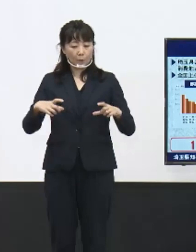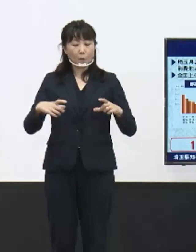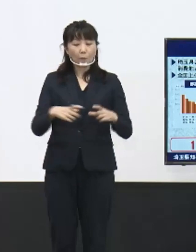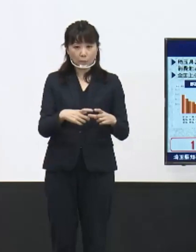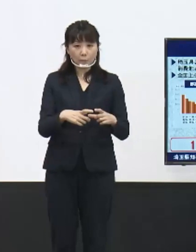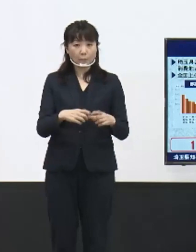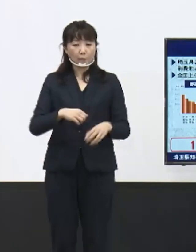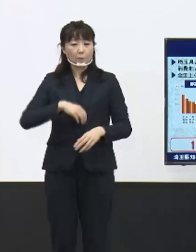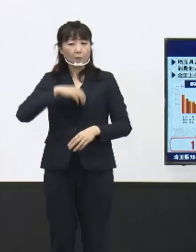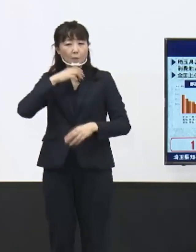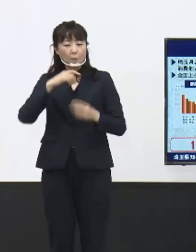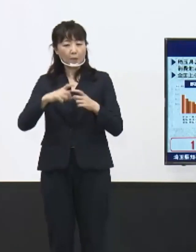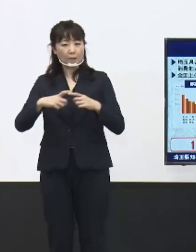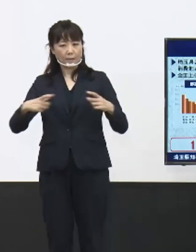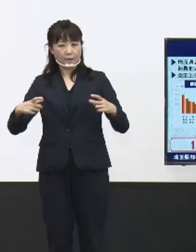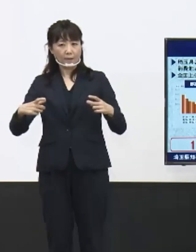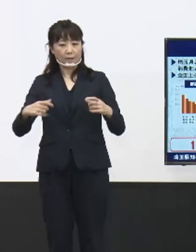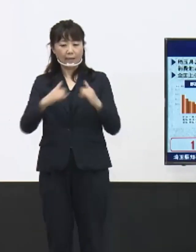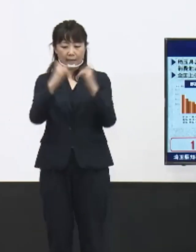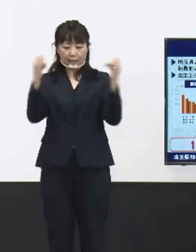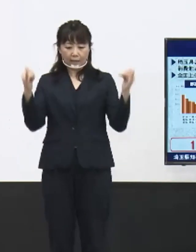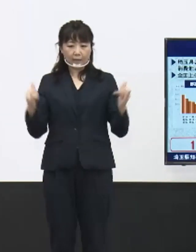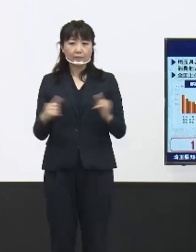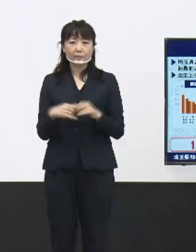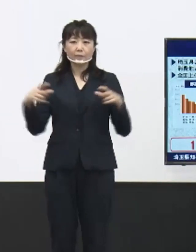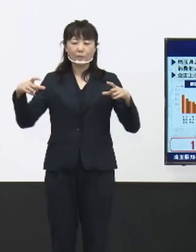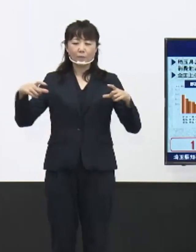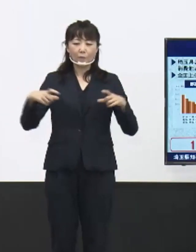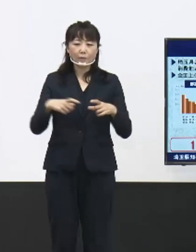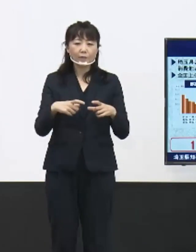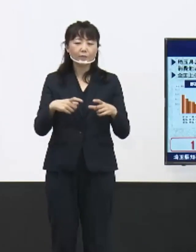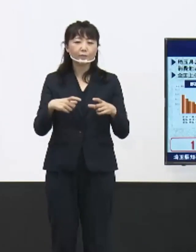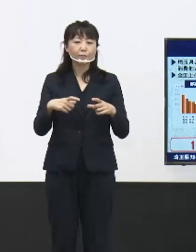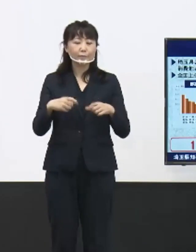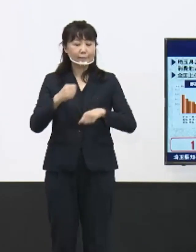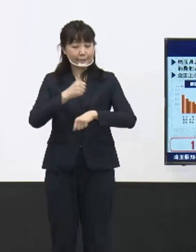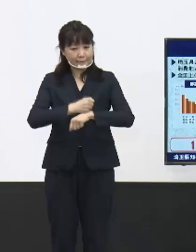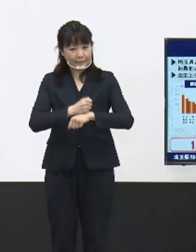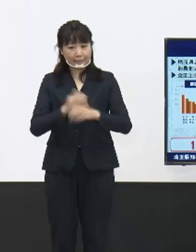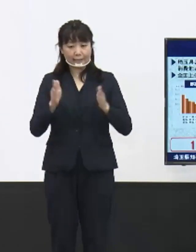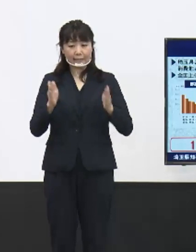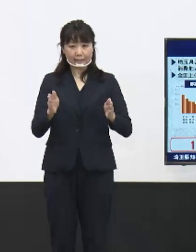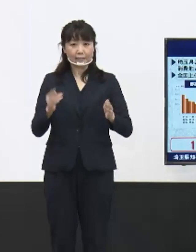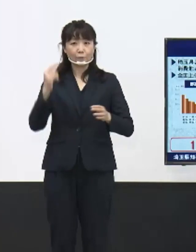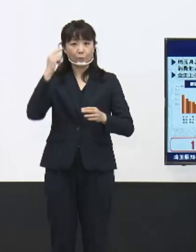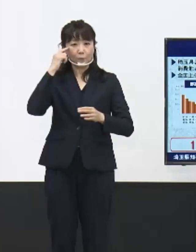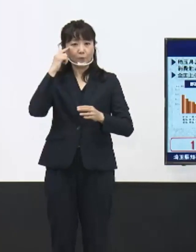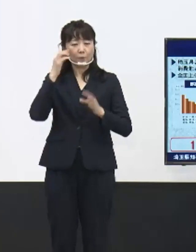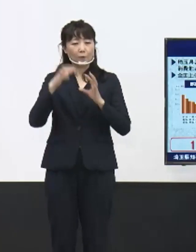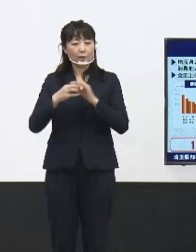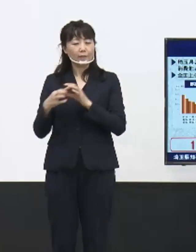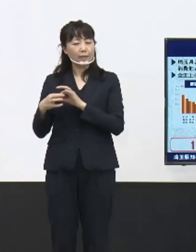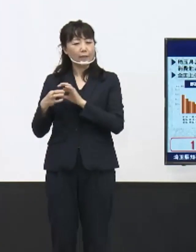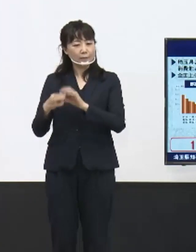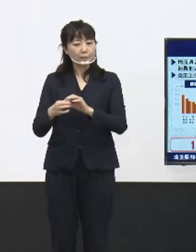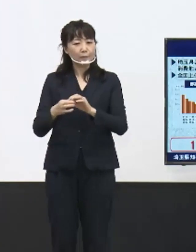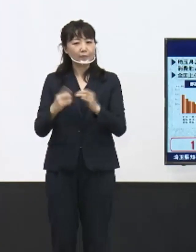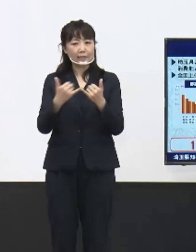口減少が本格化する中での政権運営になりますので、持続可能な社会保障、さら